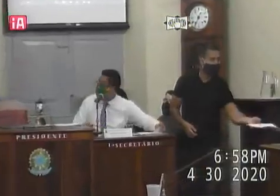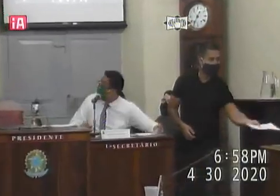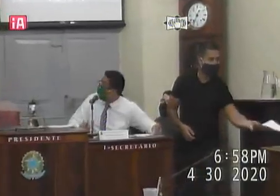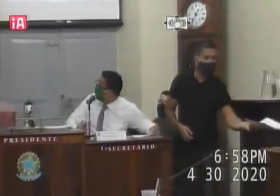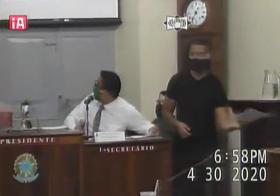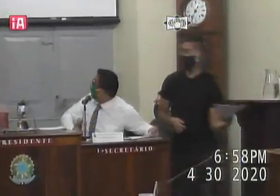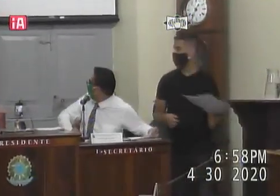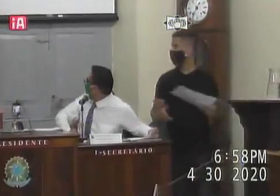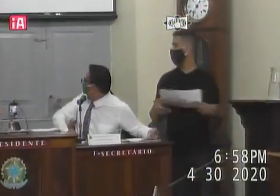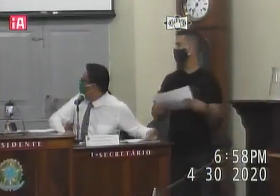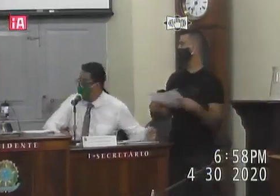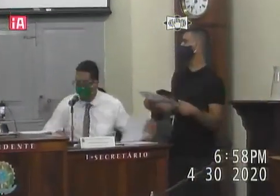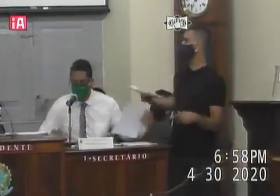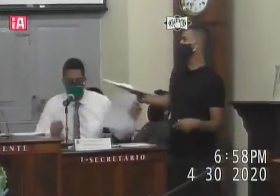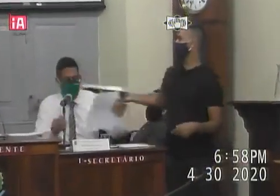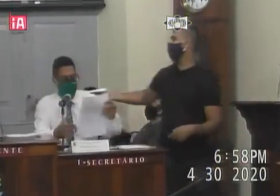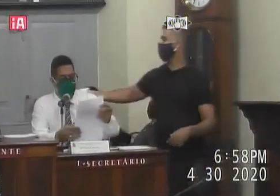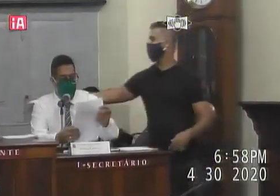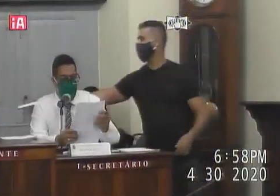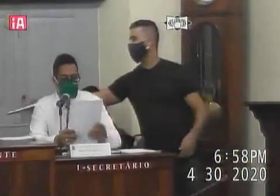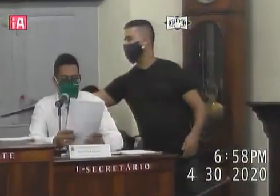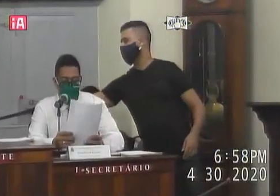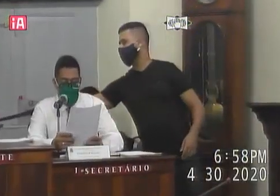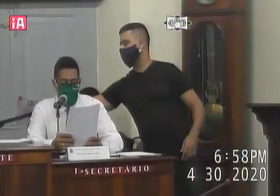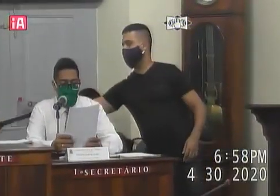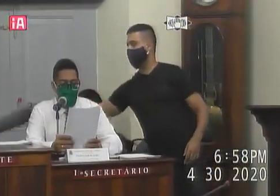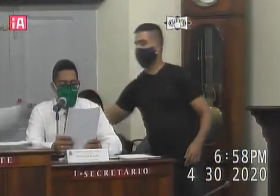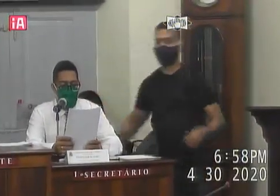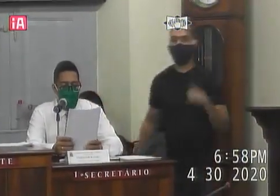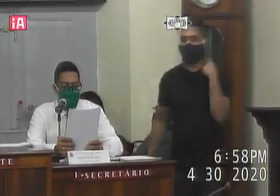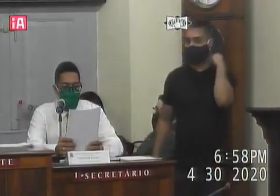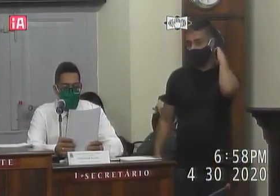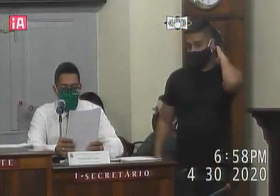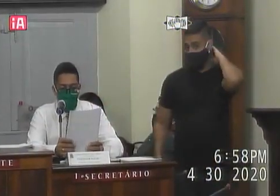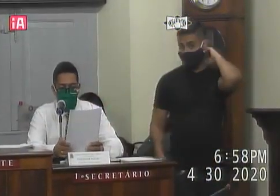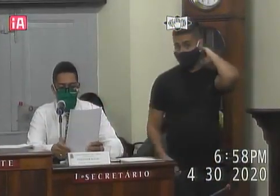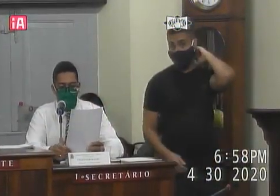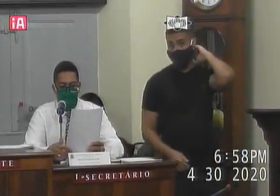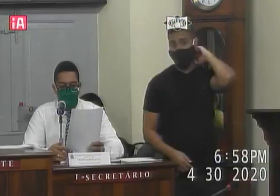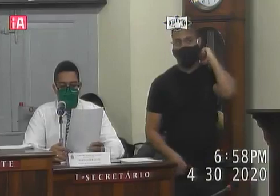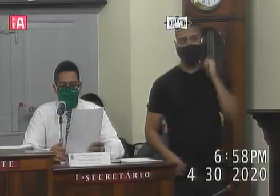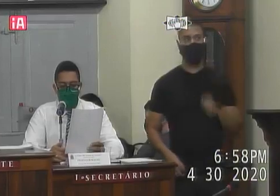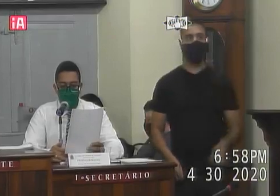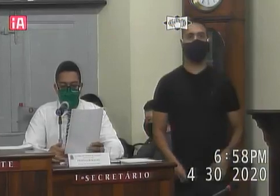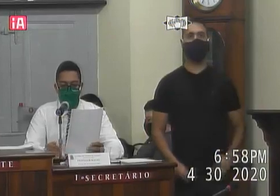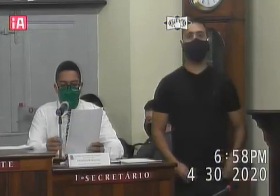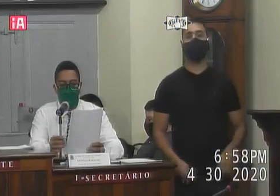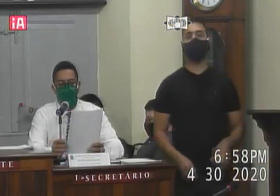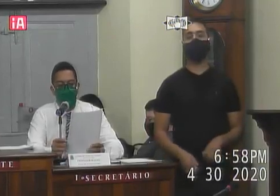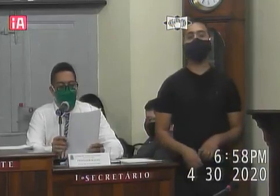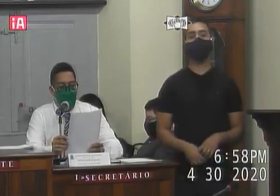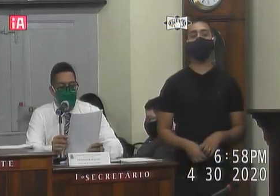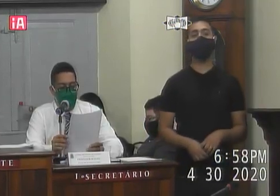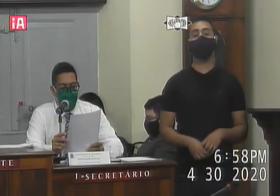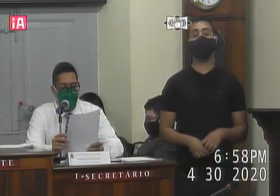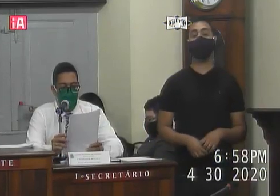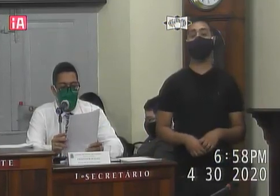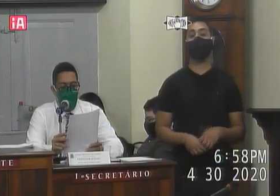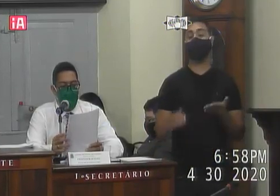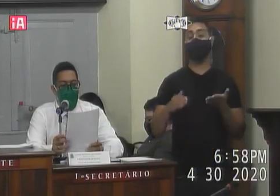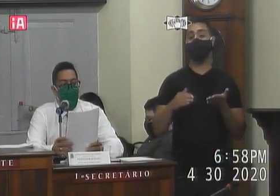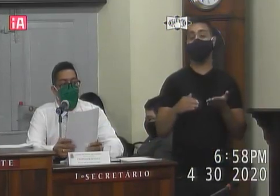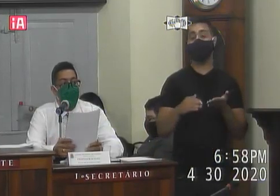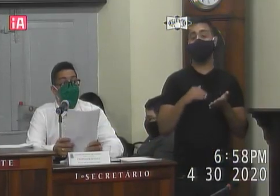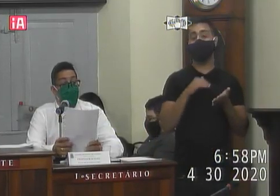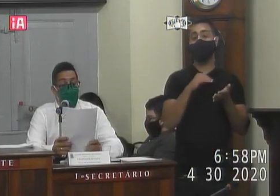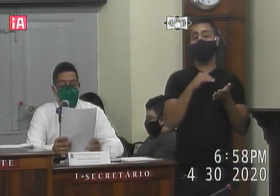Indicação 125 do vereador David Nogueira. Ele indica a Secretaria de Serviços